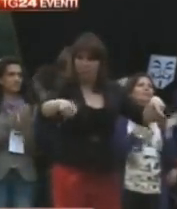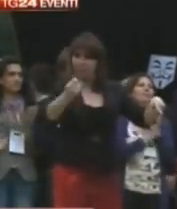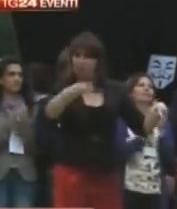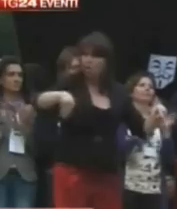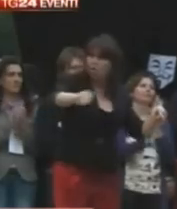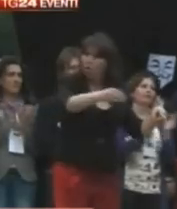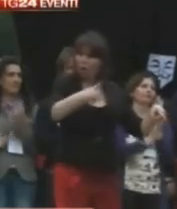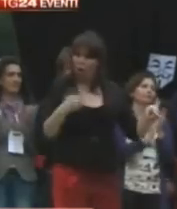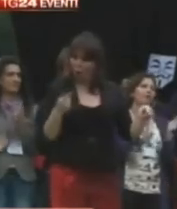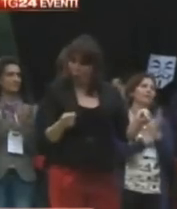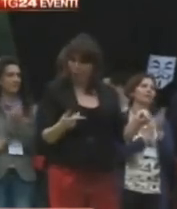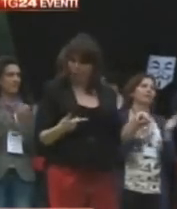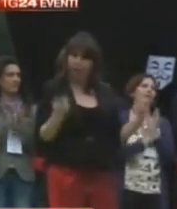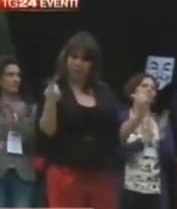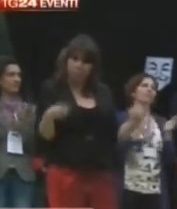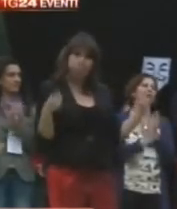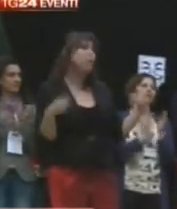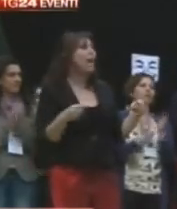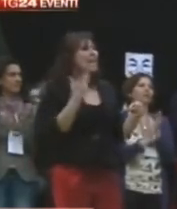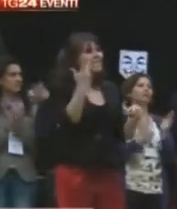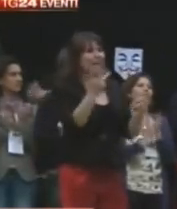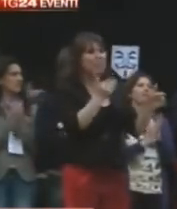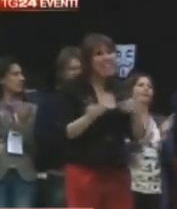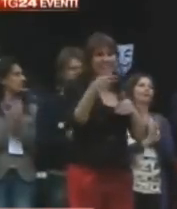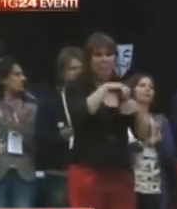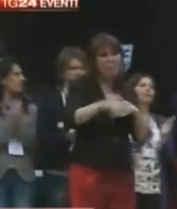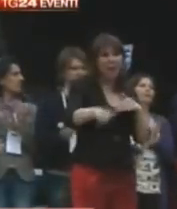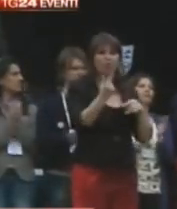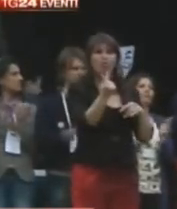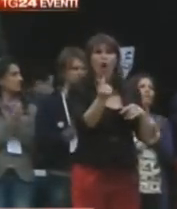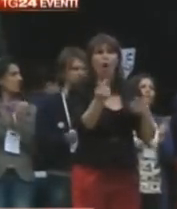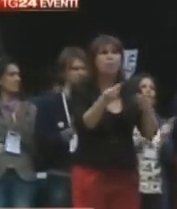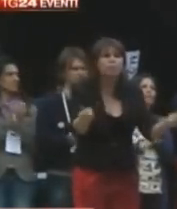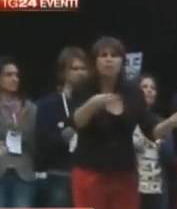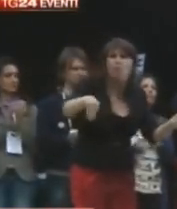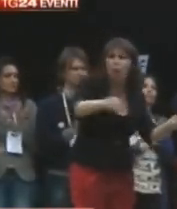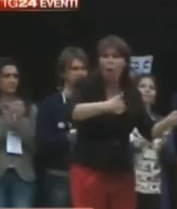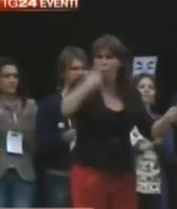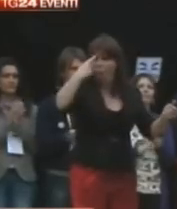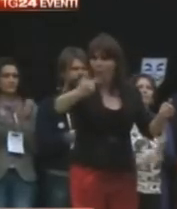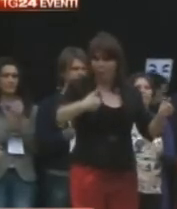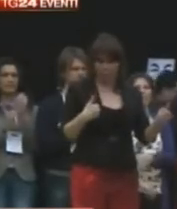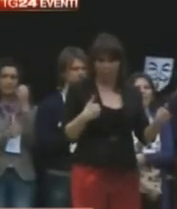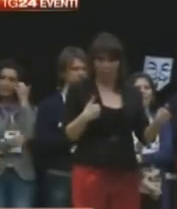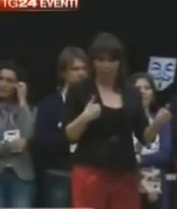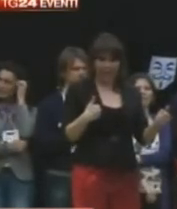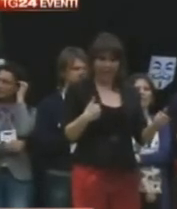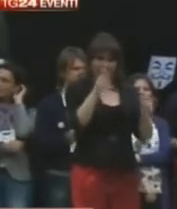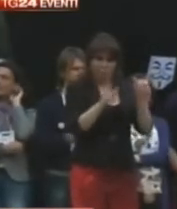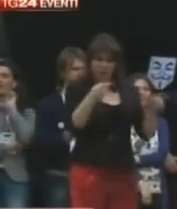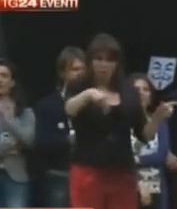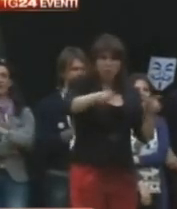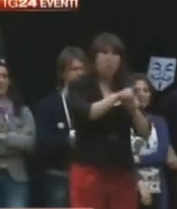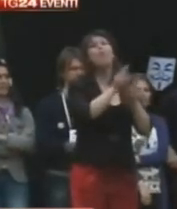dove vanno a finire e dove sono andate a finire 3 miliardi e mezzo dei nostri soldi. La gente sta agonizzando e loro hanno